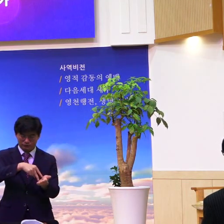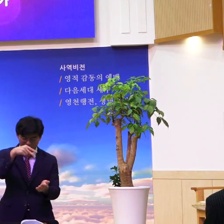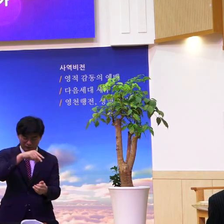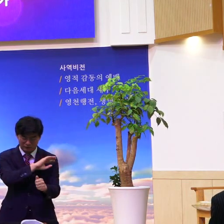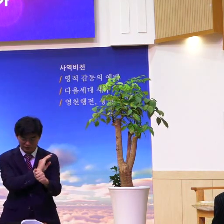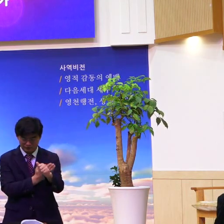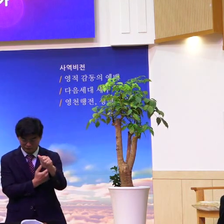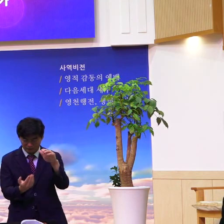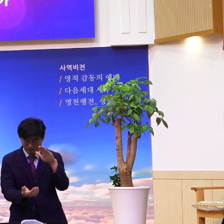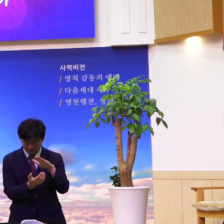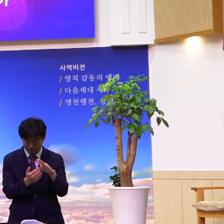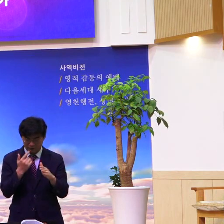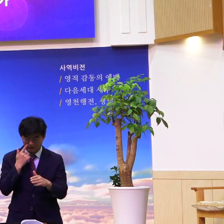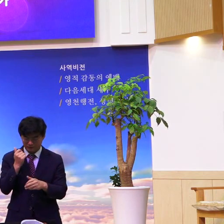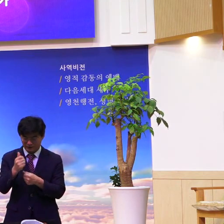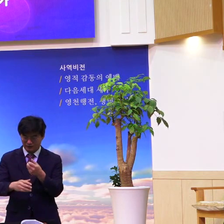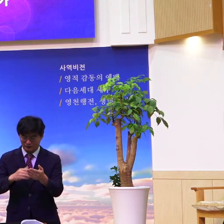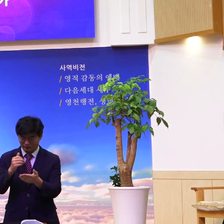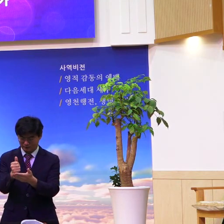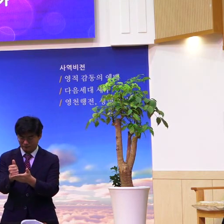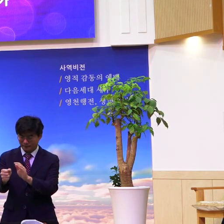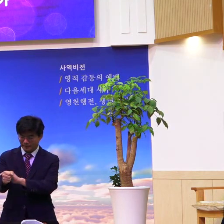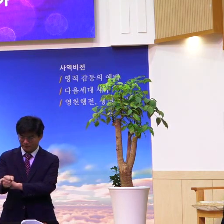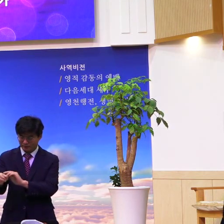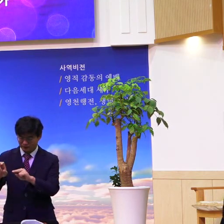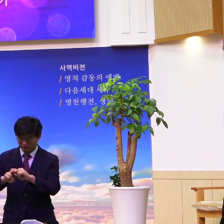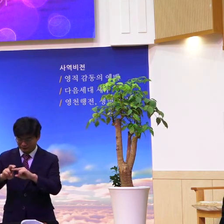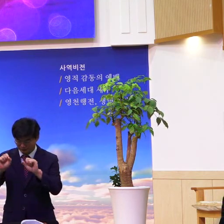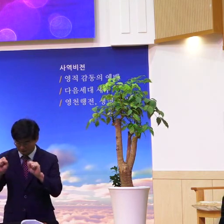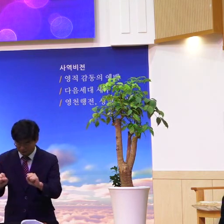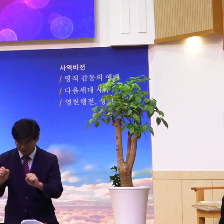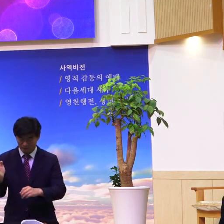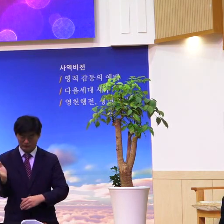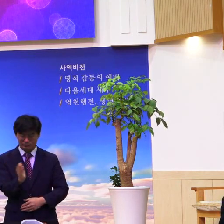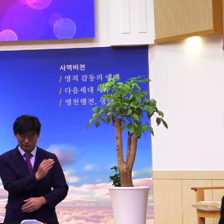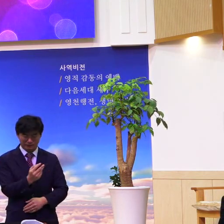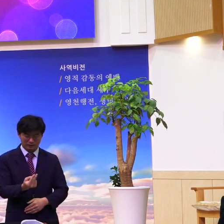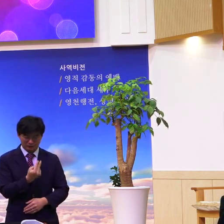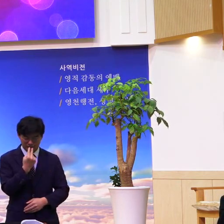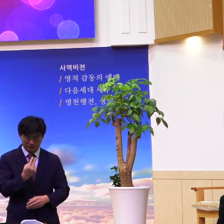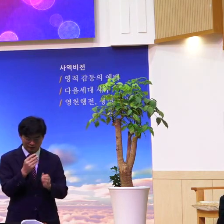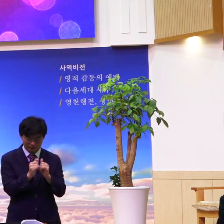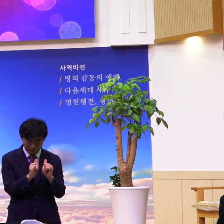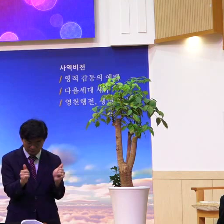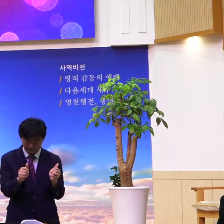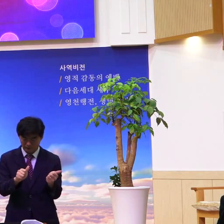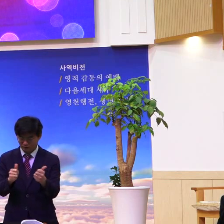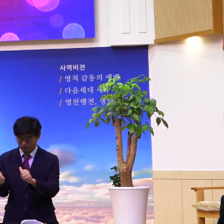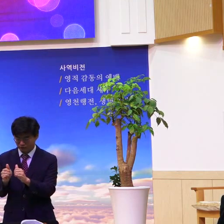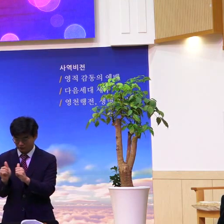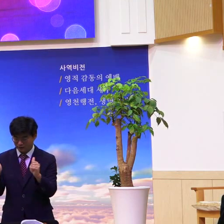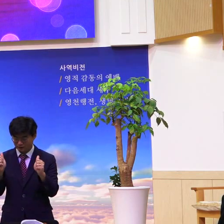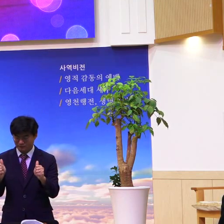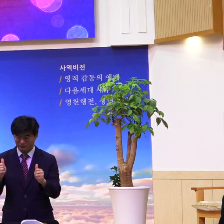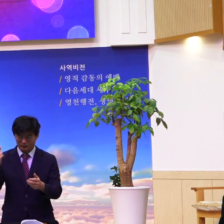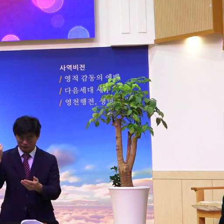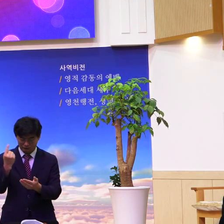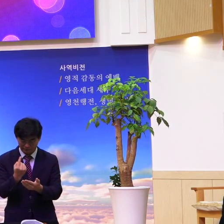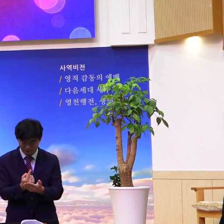오르시어 전능하신 아버지 하나님 우편에 앉아 계시다가 거기로부터 살아있는 자와 죽은 자를